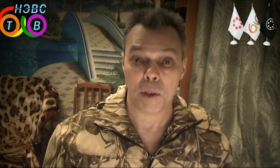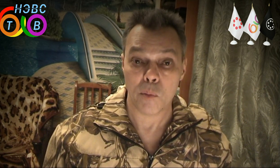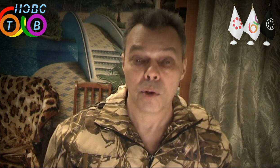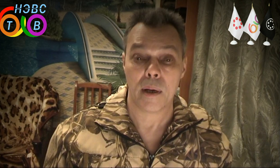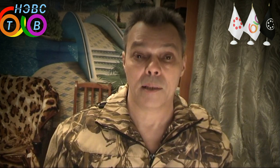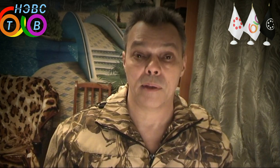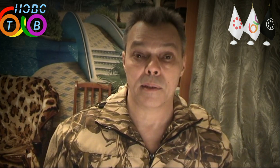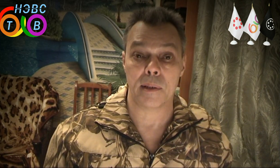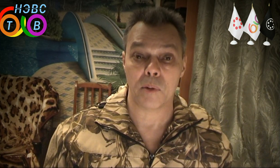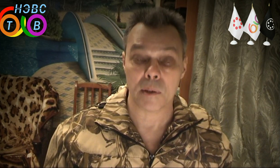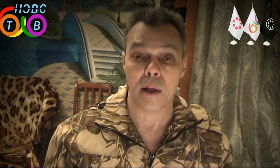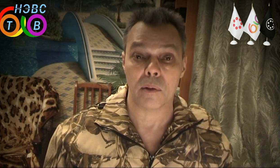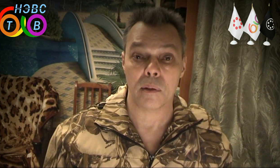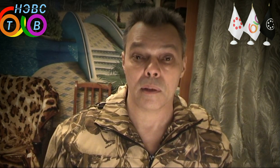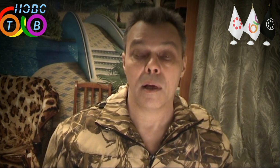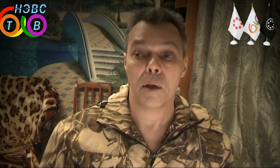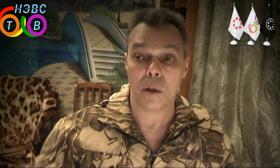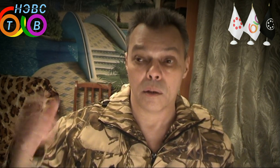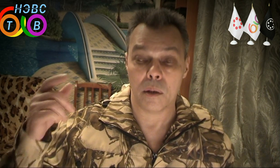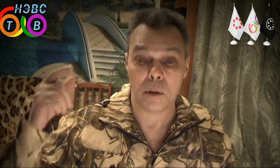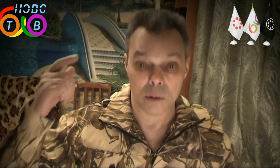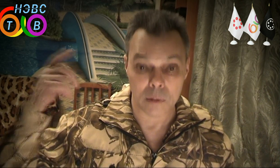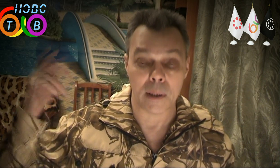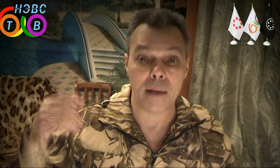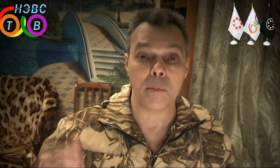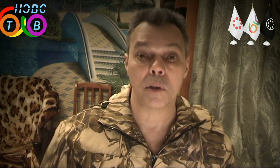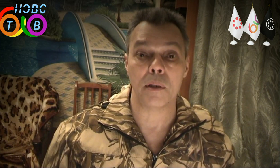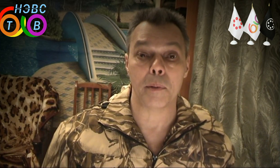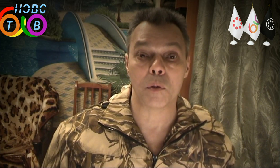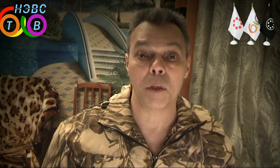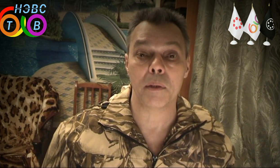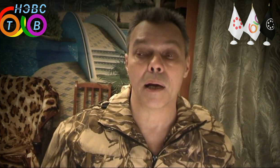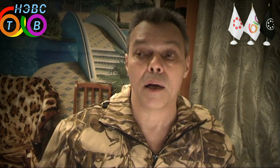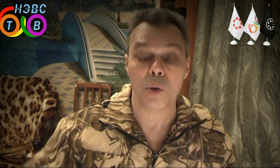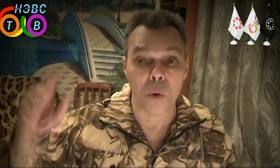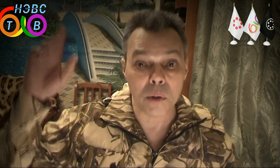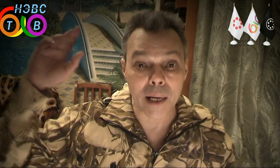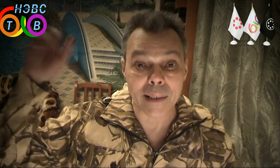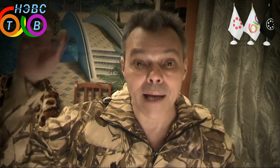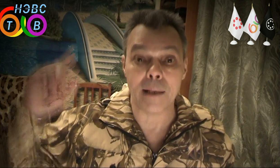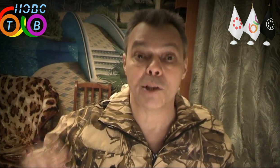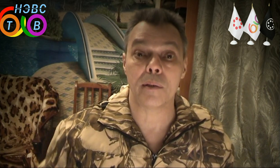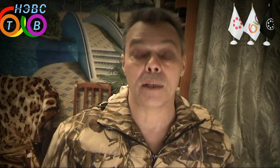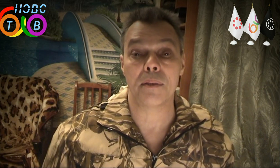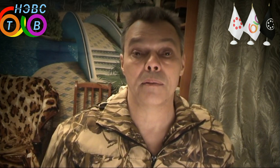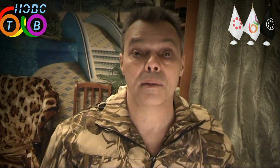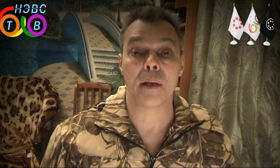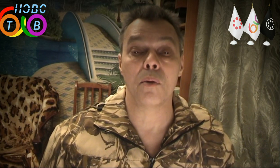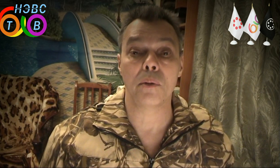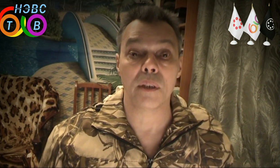потому, что оказывается, если бы он знал, да, заранее, может, не поступил бы так, что он когда-то лишил девственности какую-то